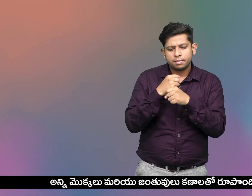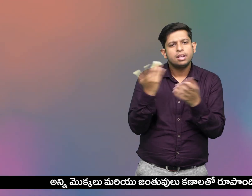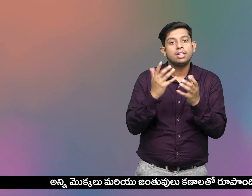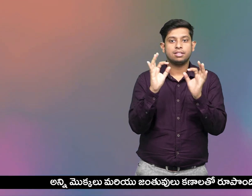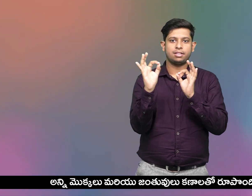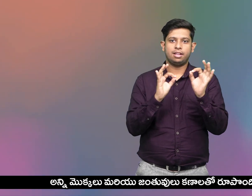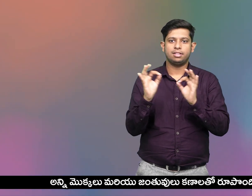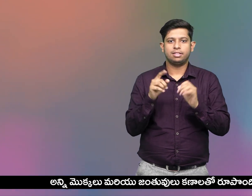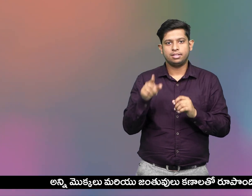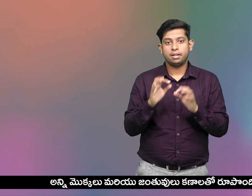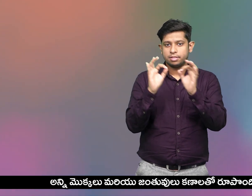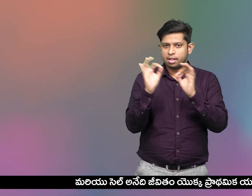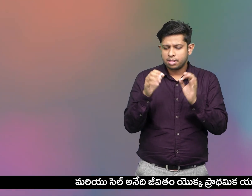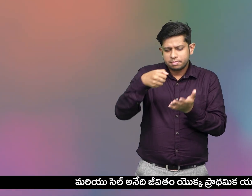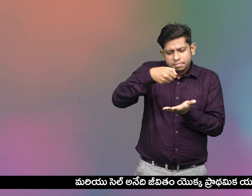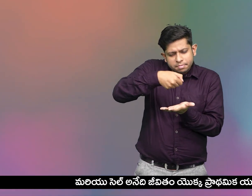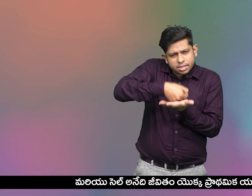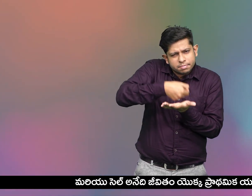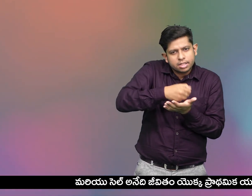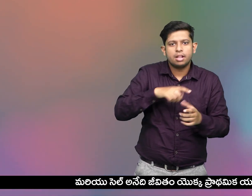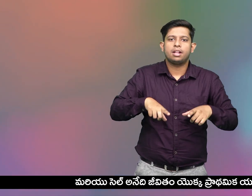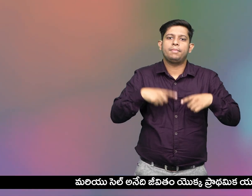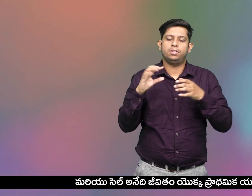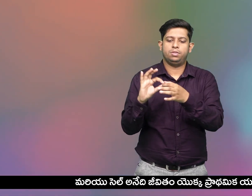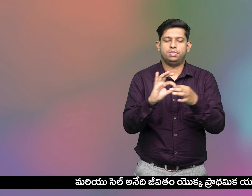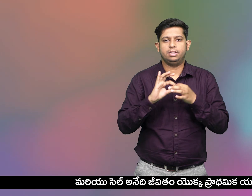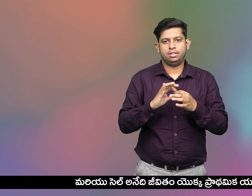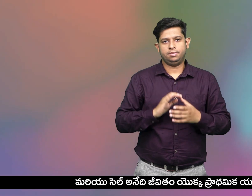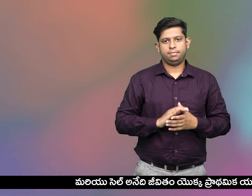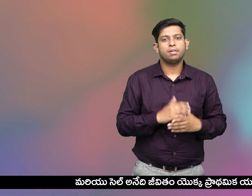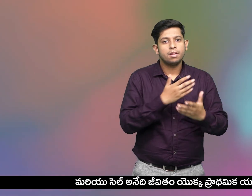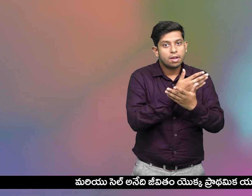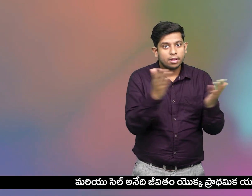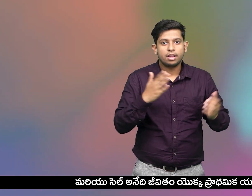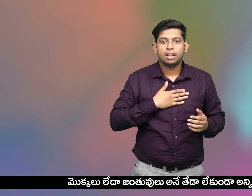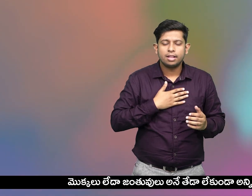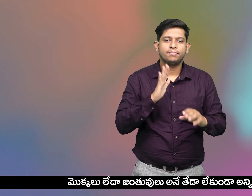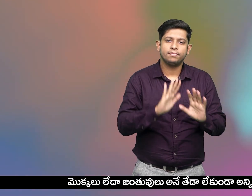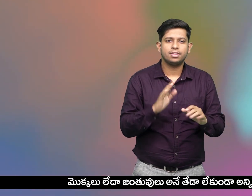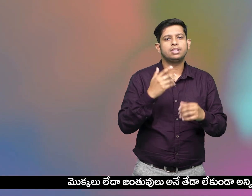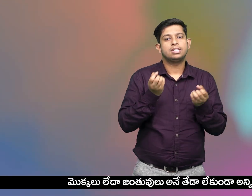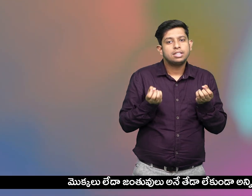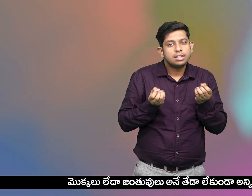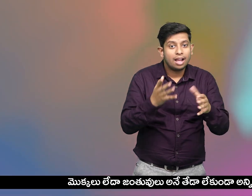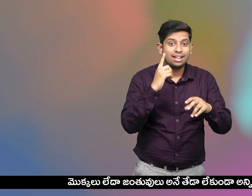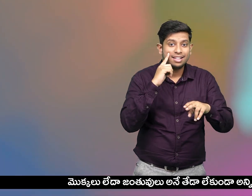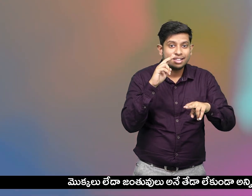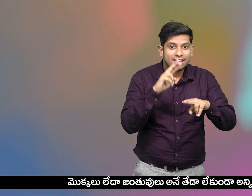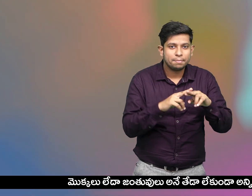కణాలతో రూపొందించబడ్డాయి మరియు సెల్ అనేది జీవితం యొక్క ప్రాథమిక యూనిట్. మొక్కలు లేదా జంతువులు అనే